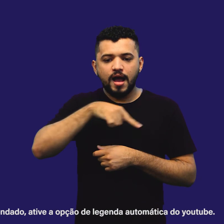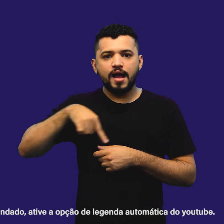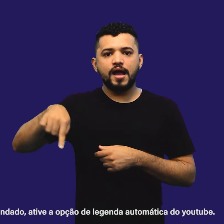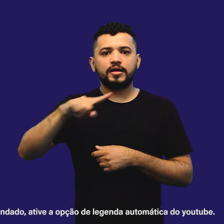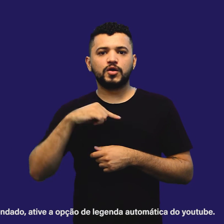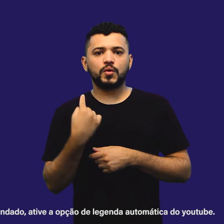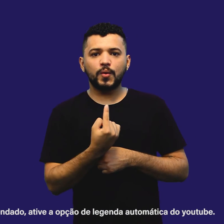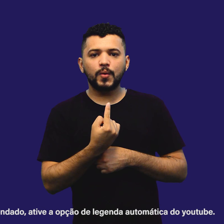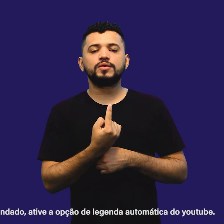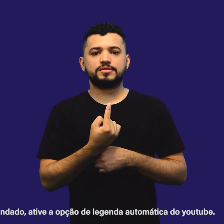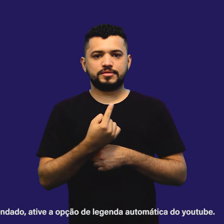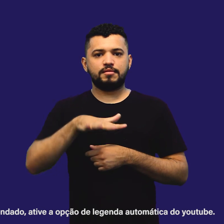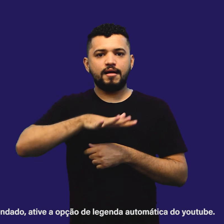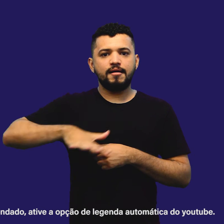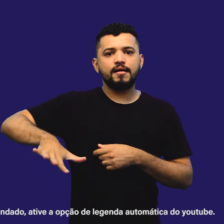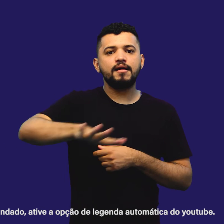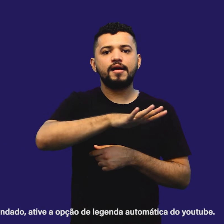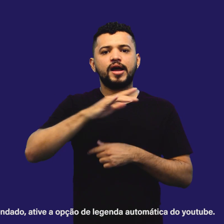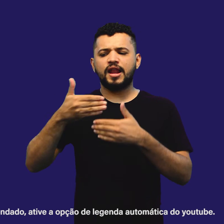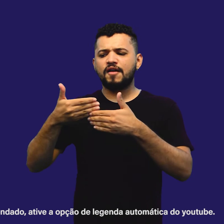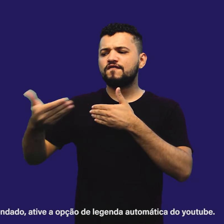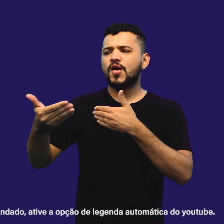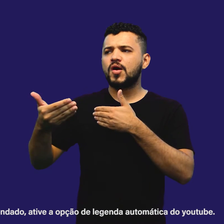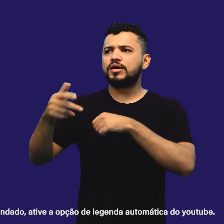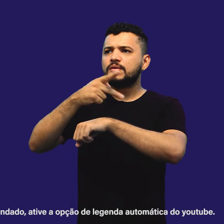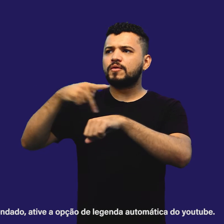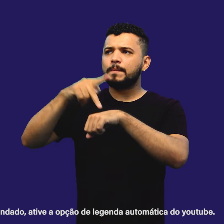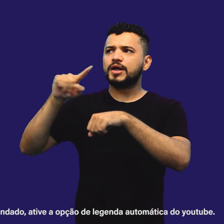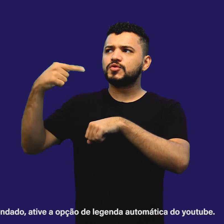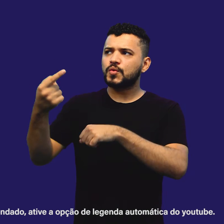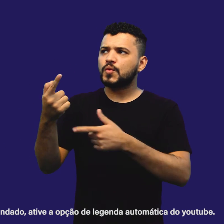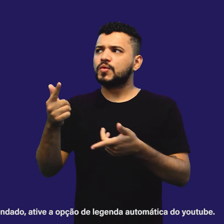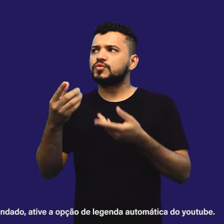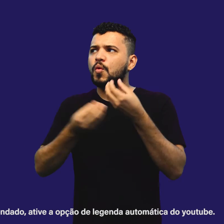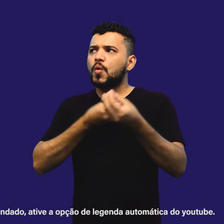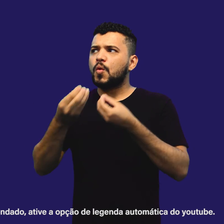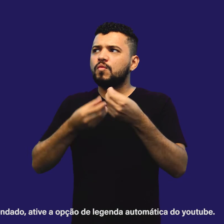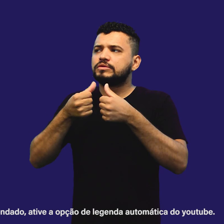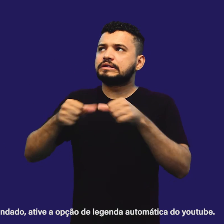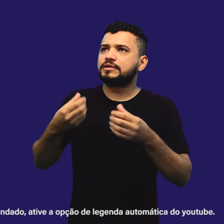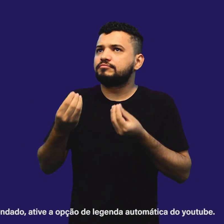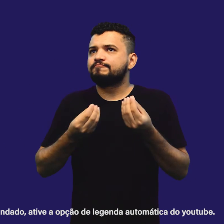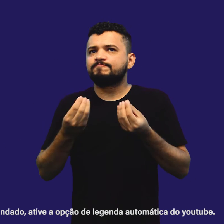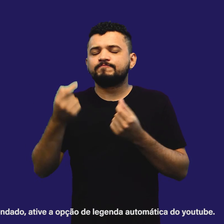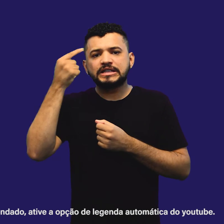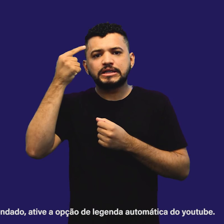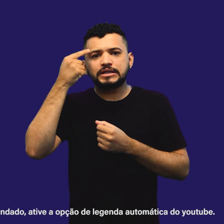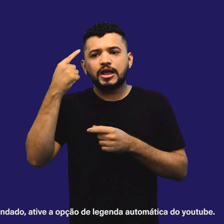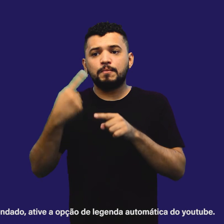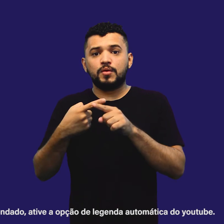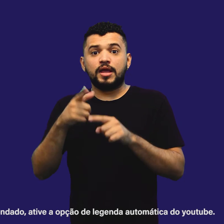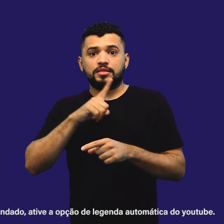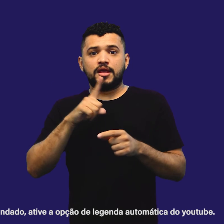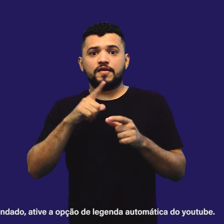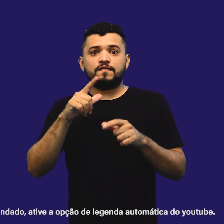fora tem vários países que já estão muito mais vacinados, né? Que já avançaram nesse sentido. Então, se a gente para e